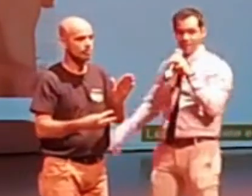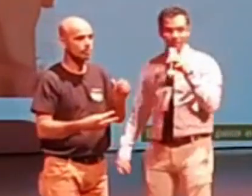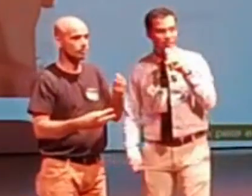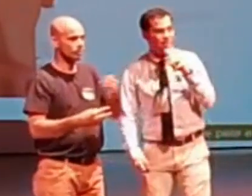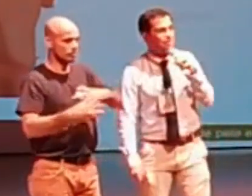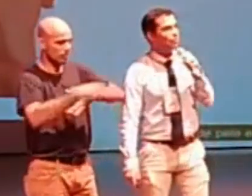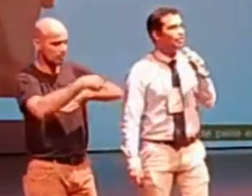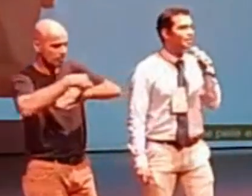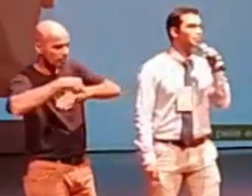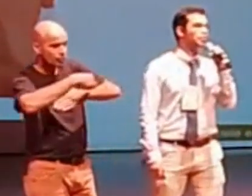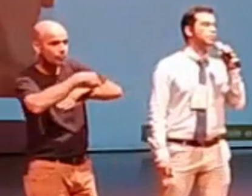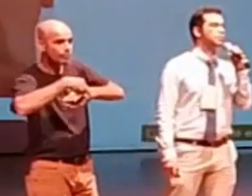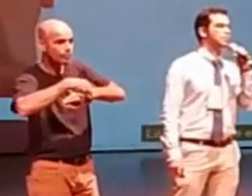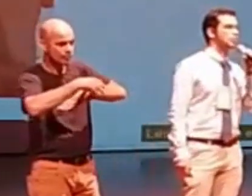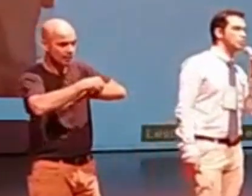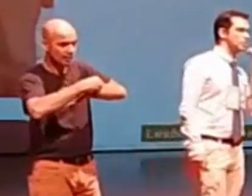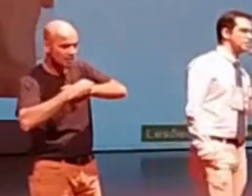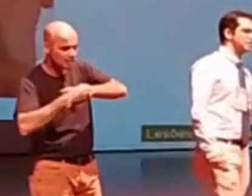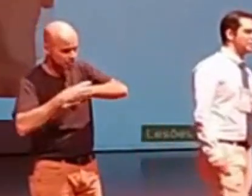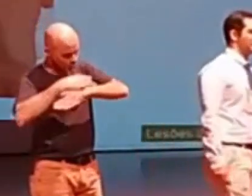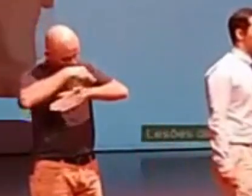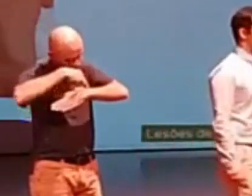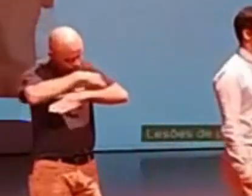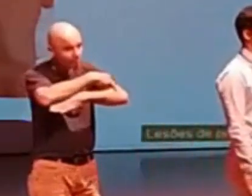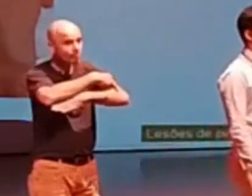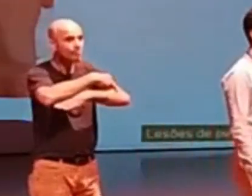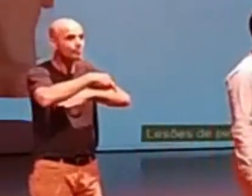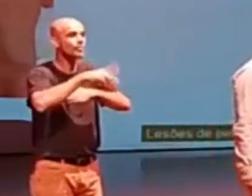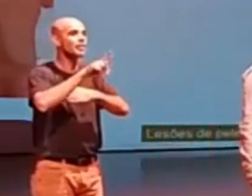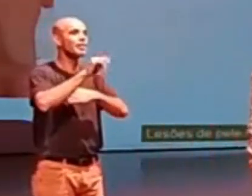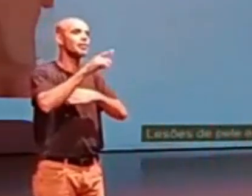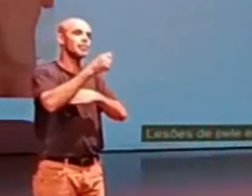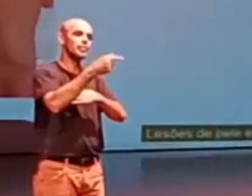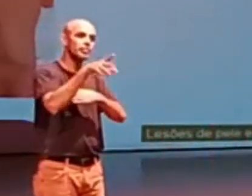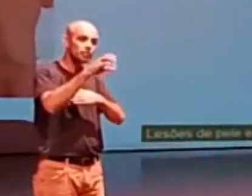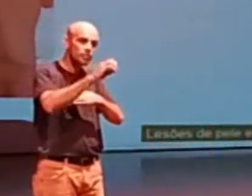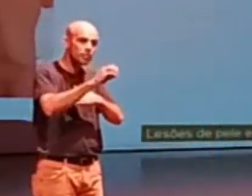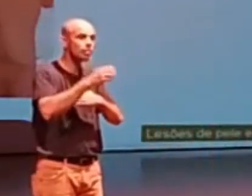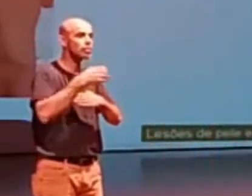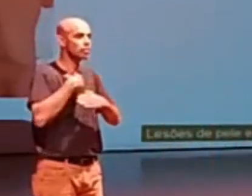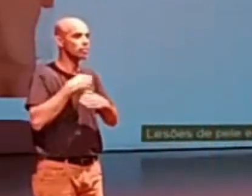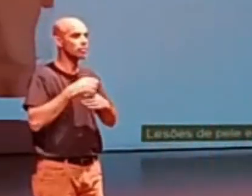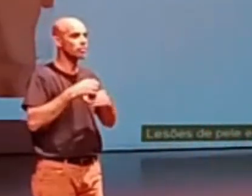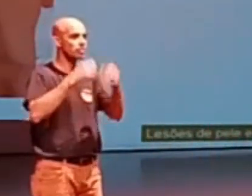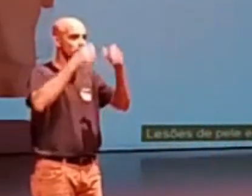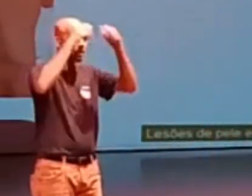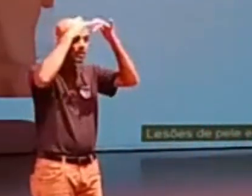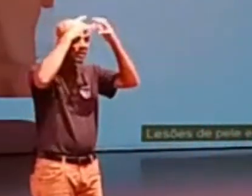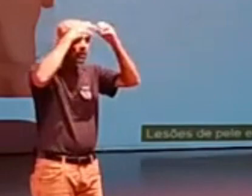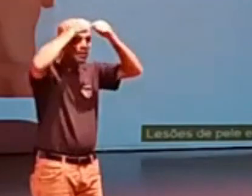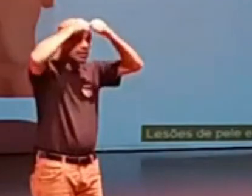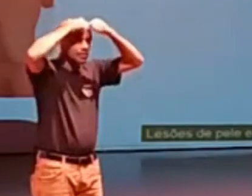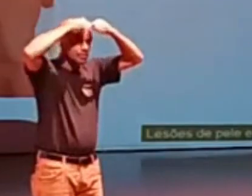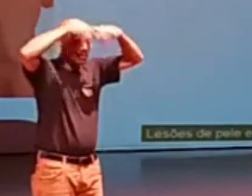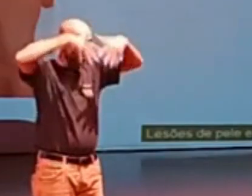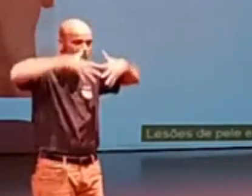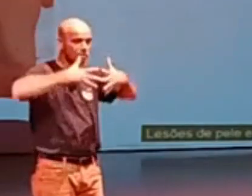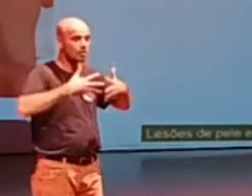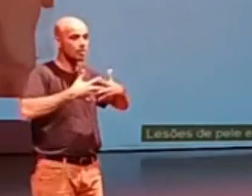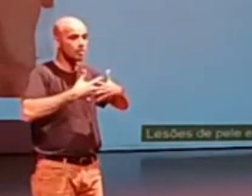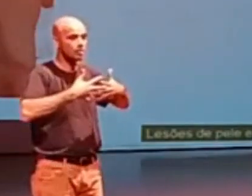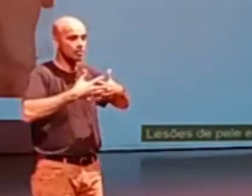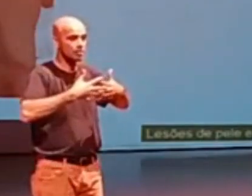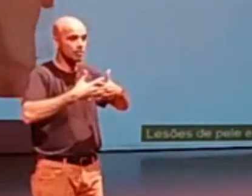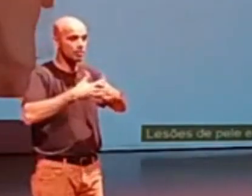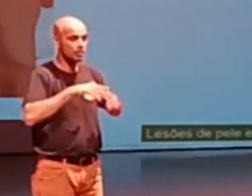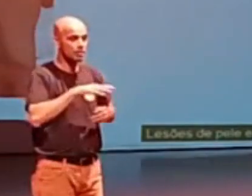olhadinha. Existem várias formas de escoliose. Esse é um caso de uma escoliose neuromuscular. Crianças com paralisia